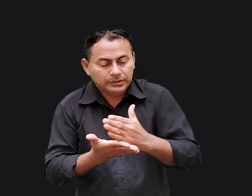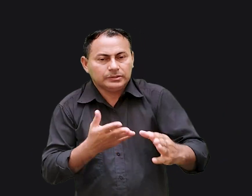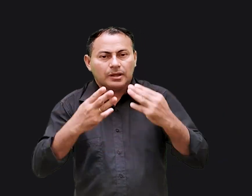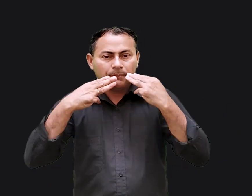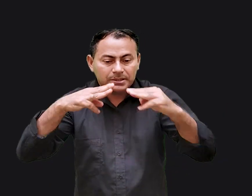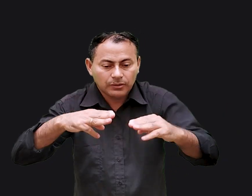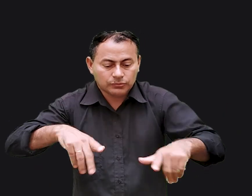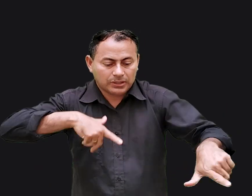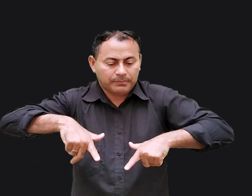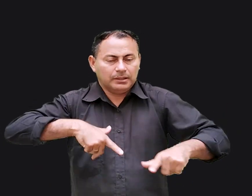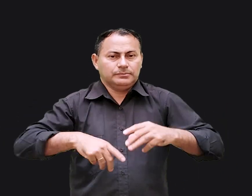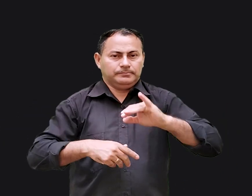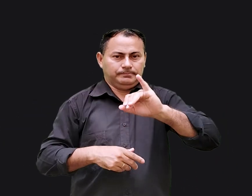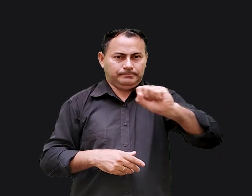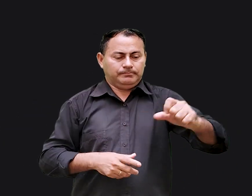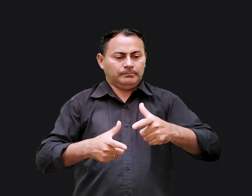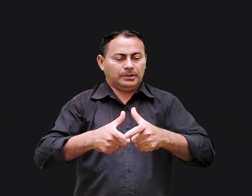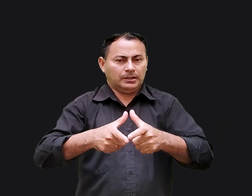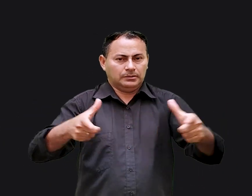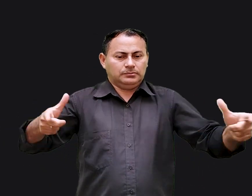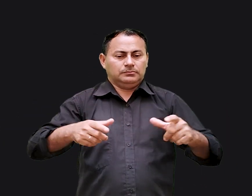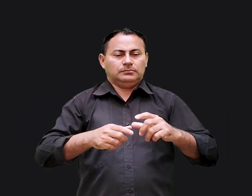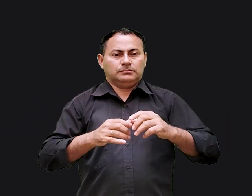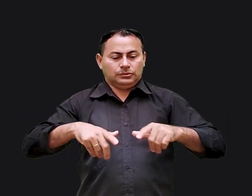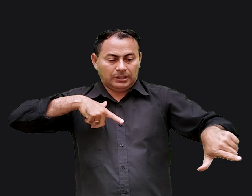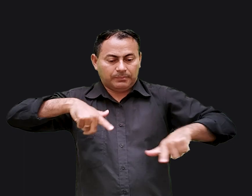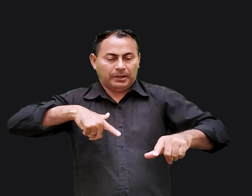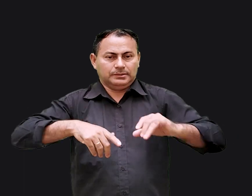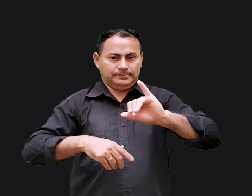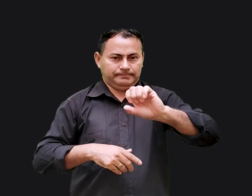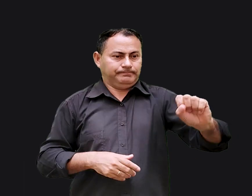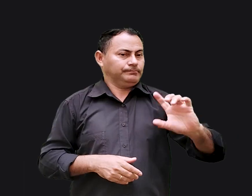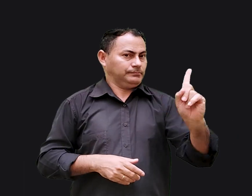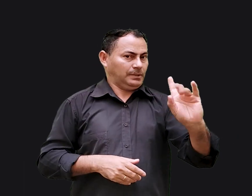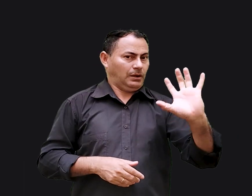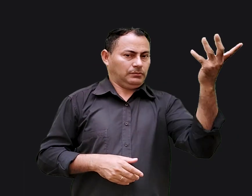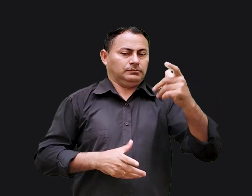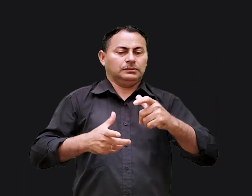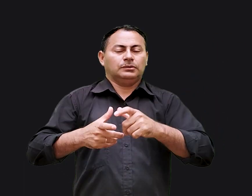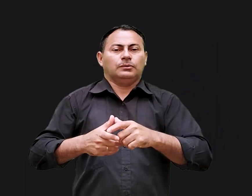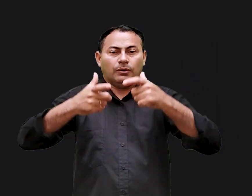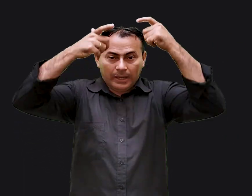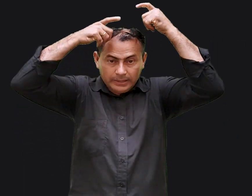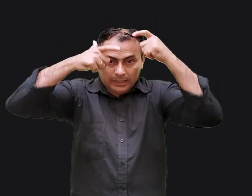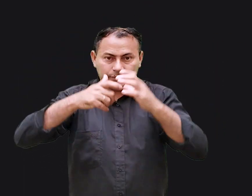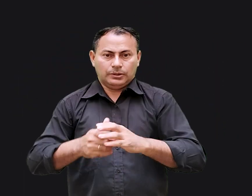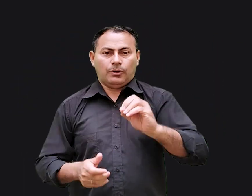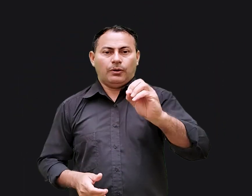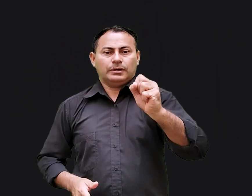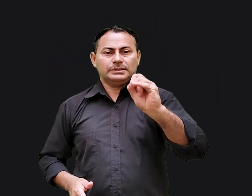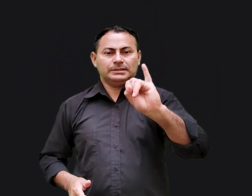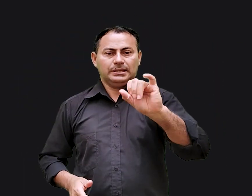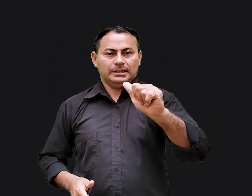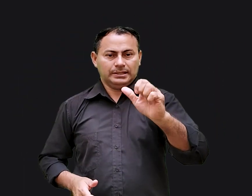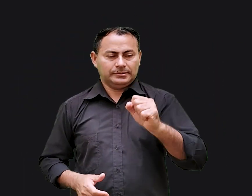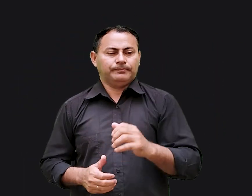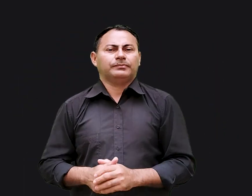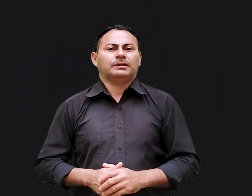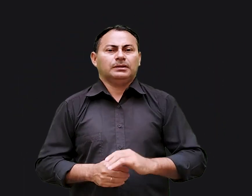ministério de Isaías. Mas grande parte do seu ministério não aconteceu durante o reinado de Uzias. Isaías teve sua